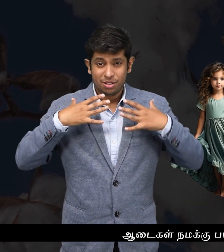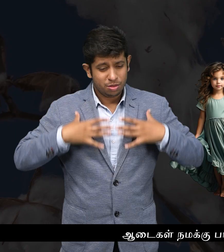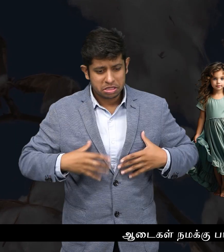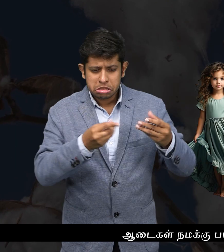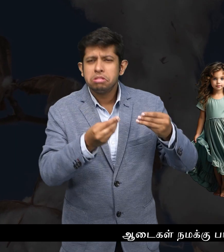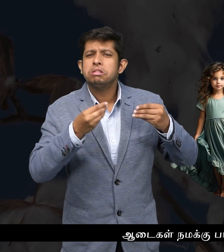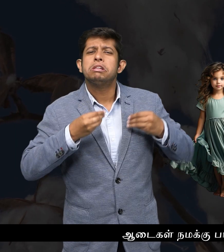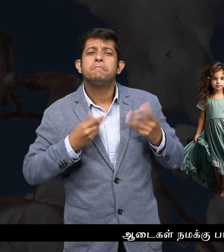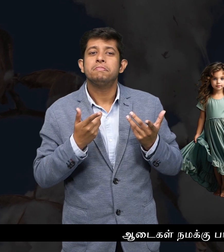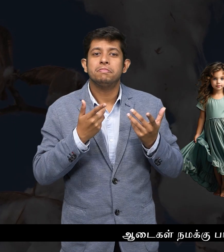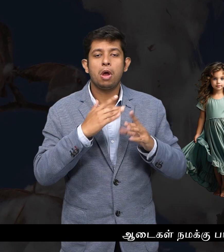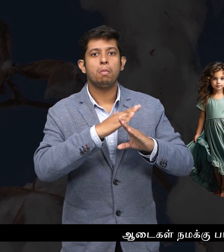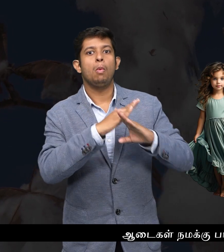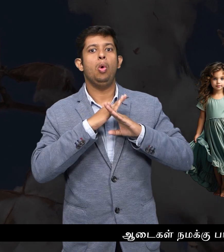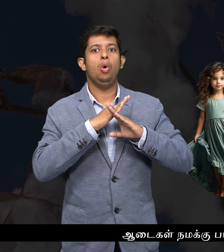பாதுகாப்பை வழங்குவதோடு